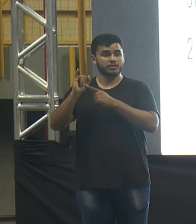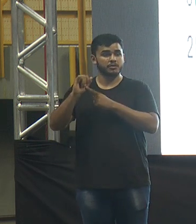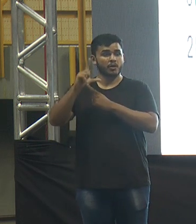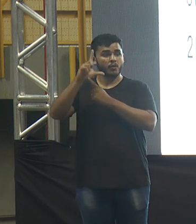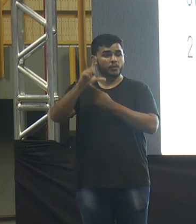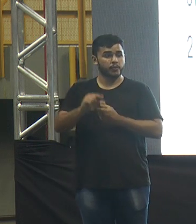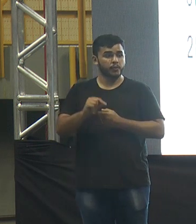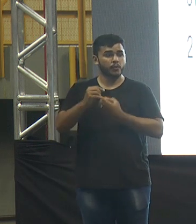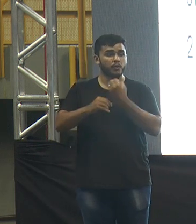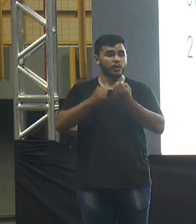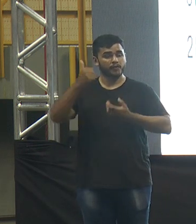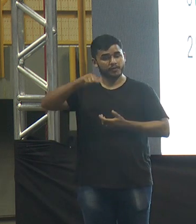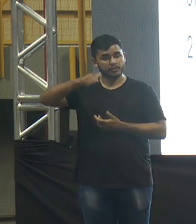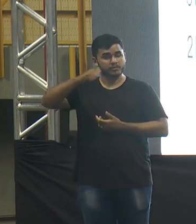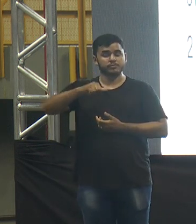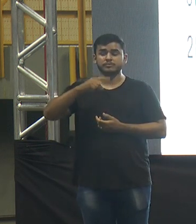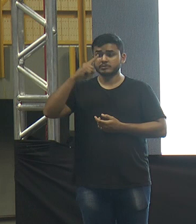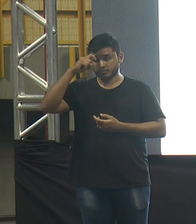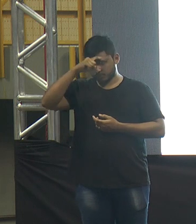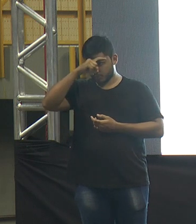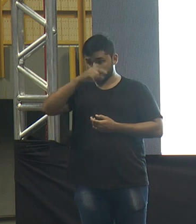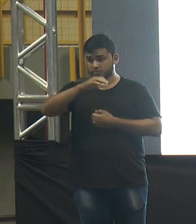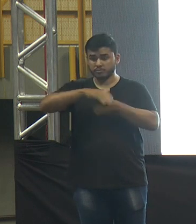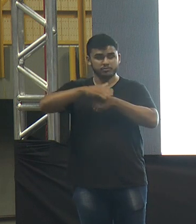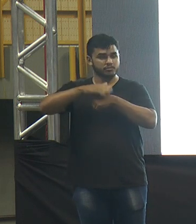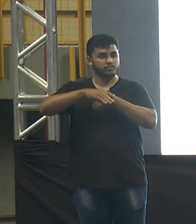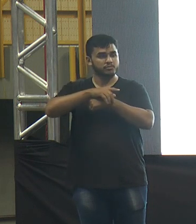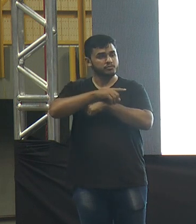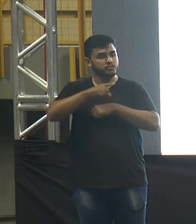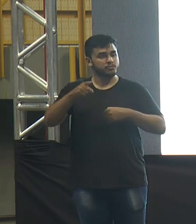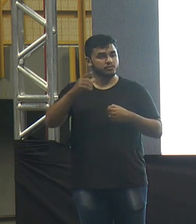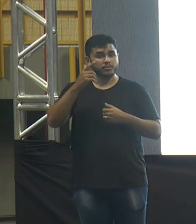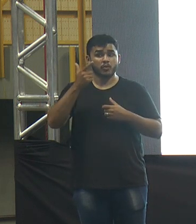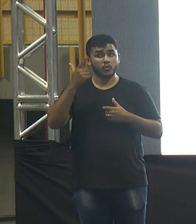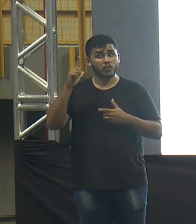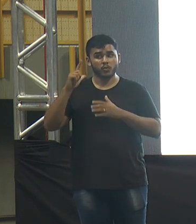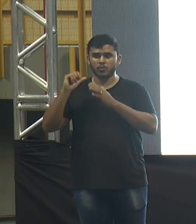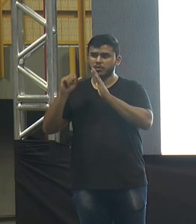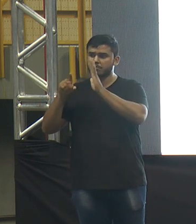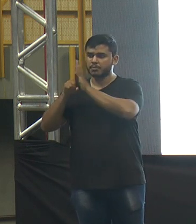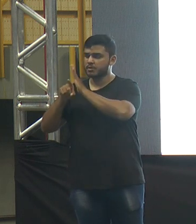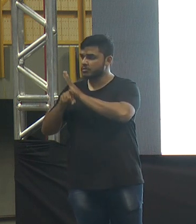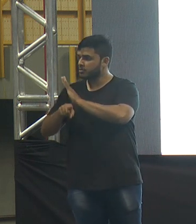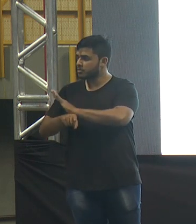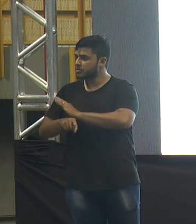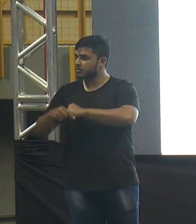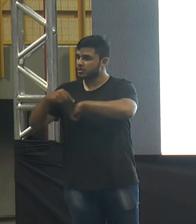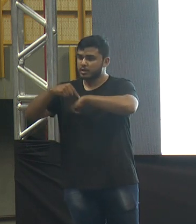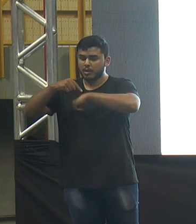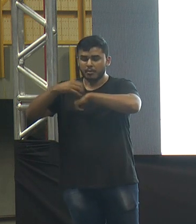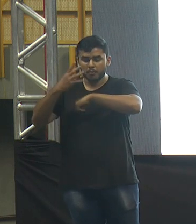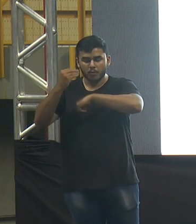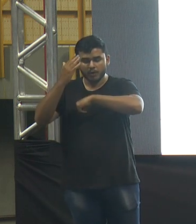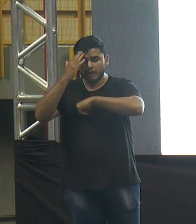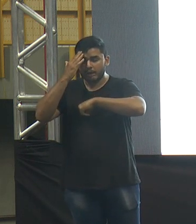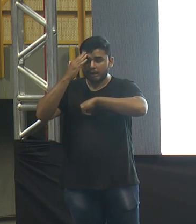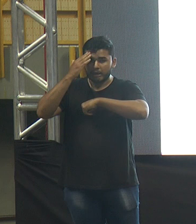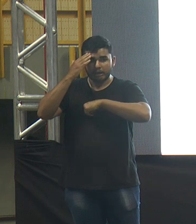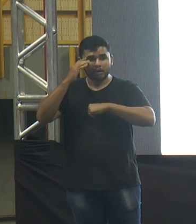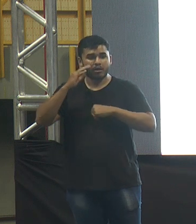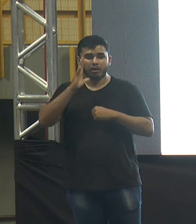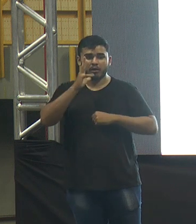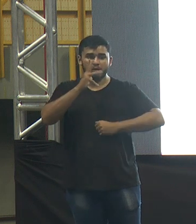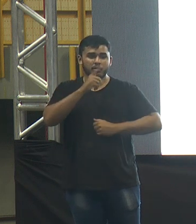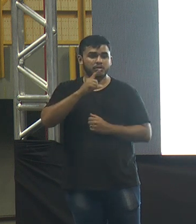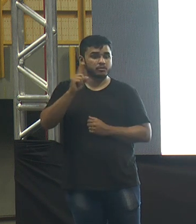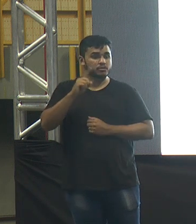com um pouco de dificuldade para resolver. O que é que eu faço? Vá logo para as outras. Não perca muito tempo. O